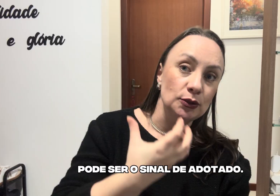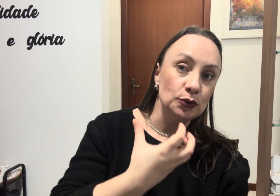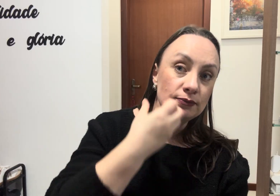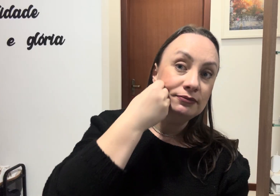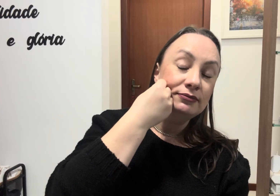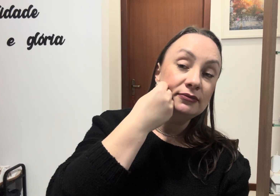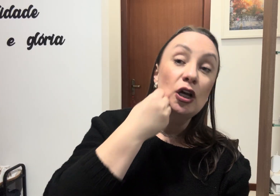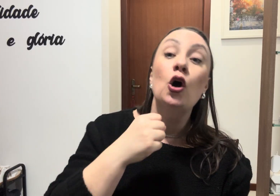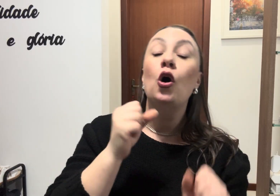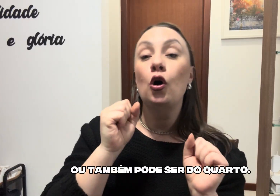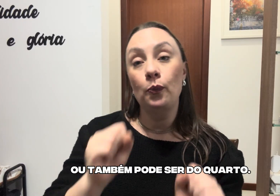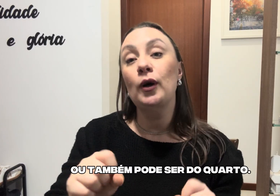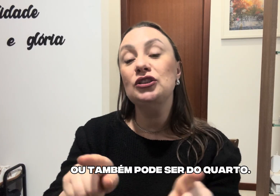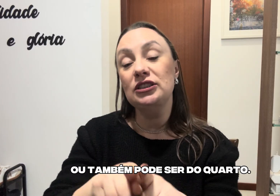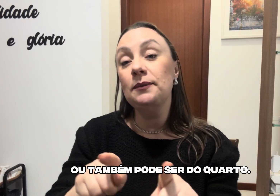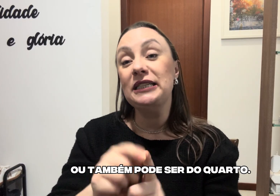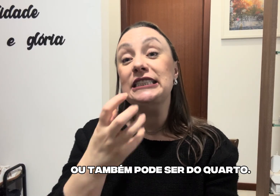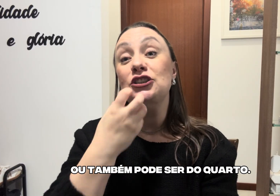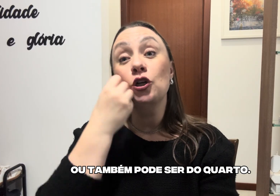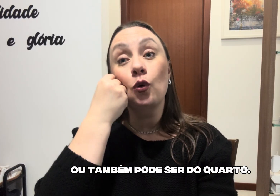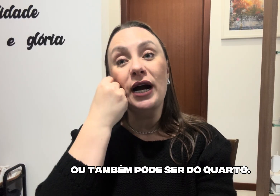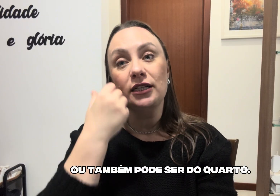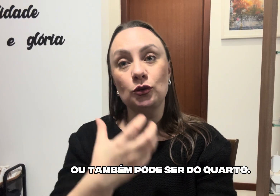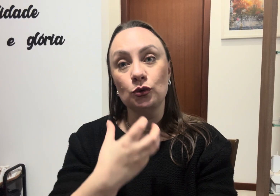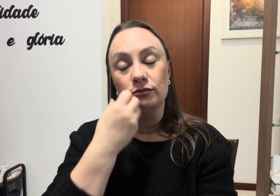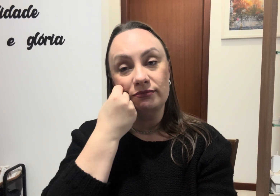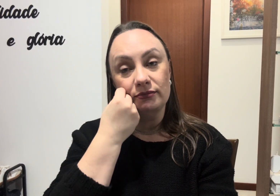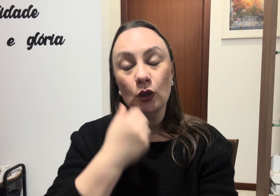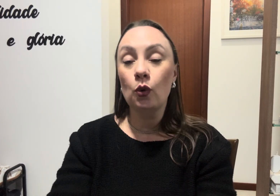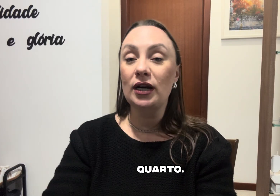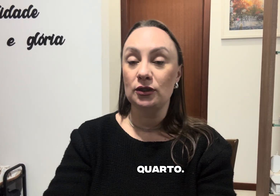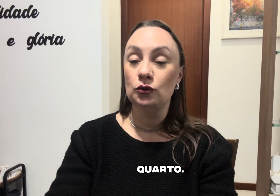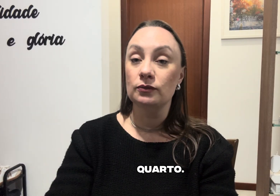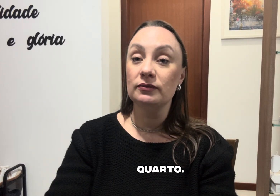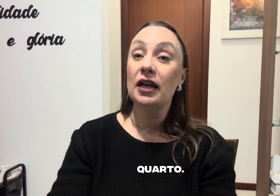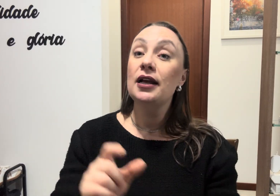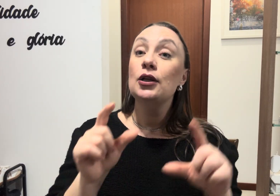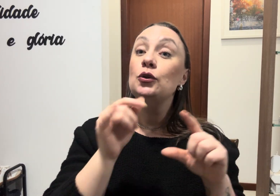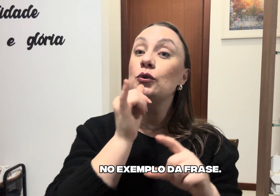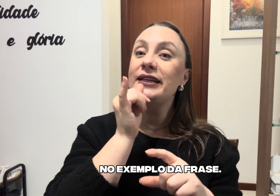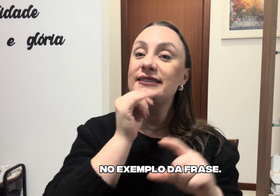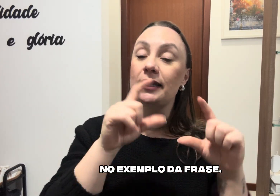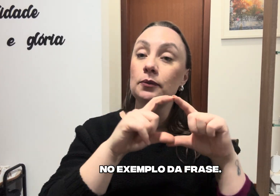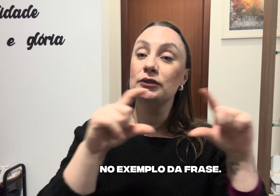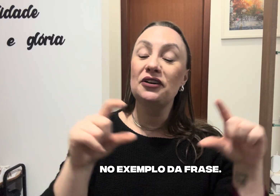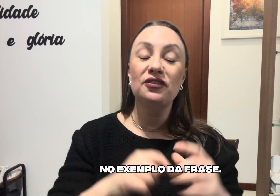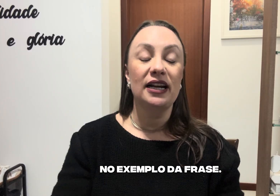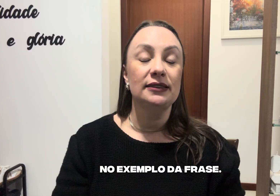adotado ou pode também ser de quarto. No exemplo da frase,